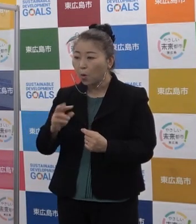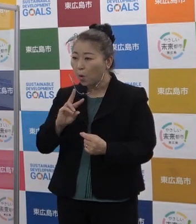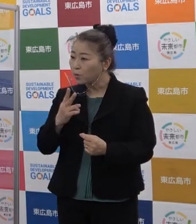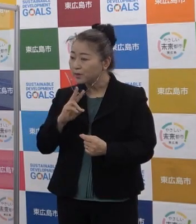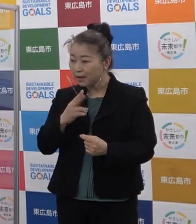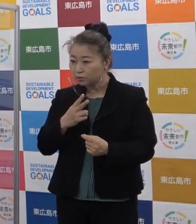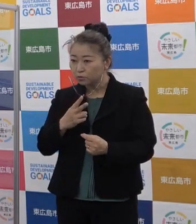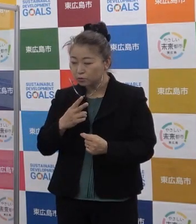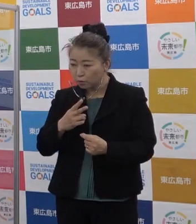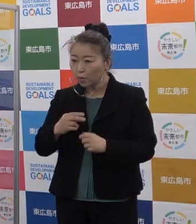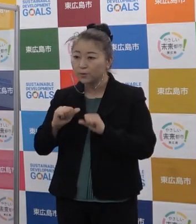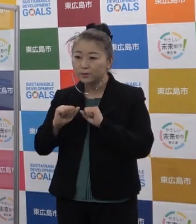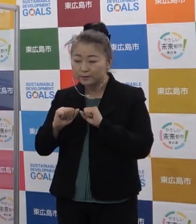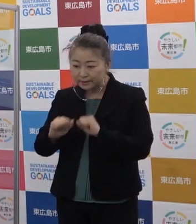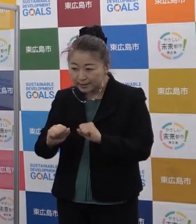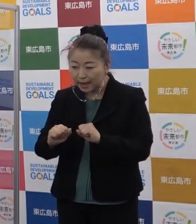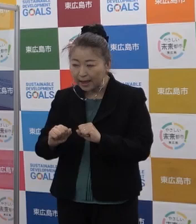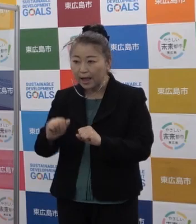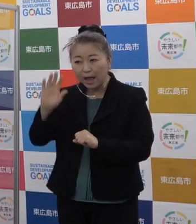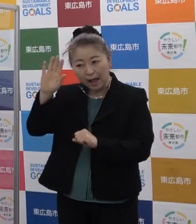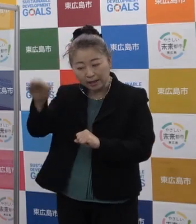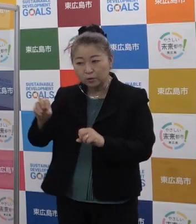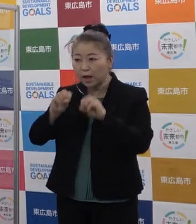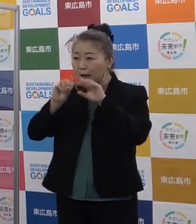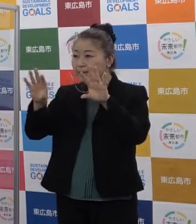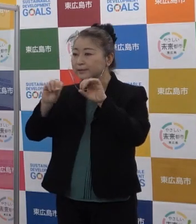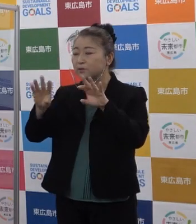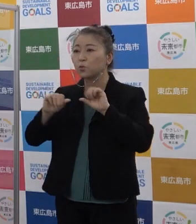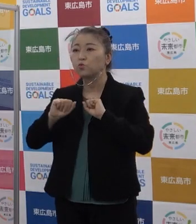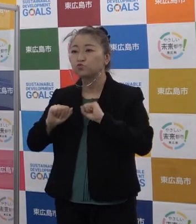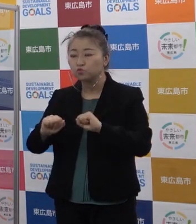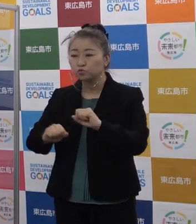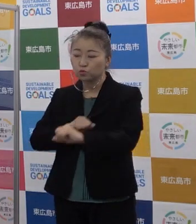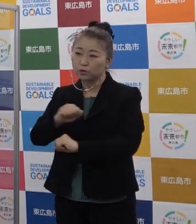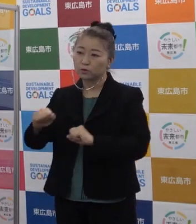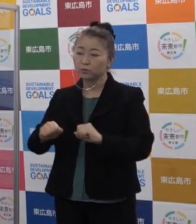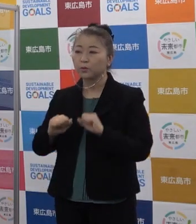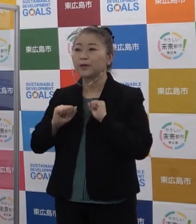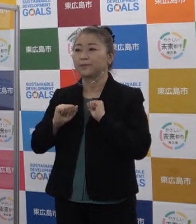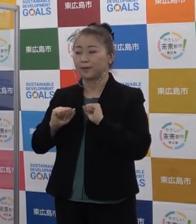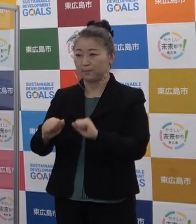報を発信する、そのような取り組みをしたところです。